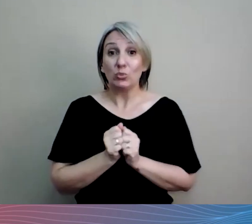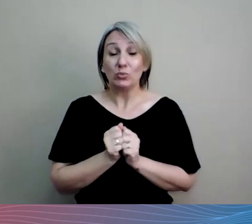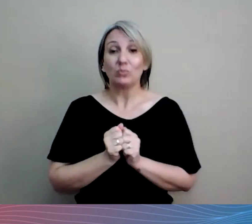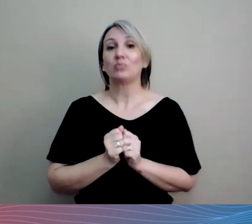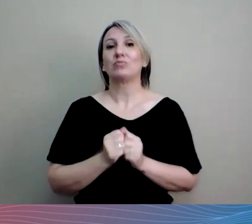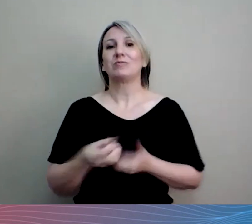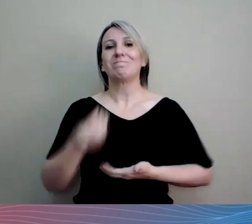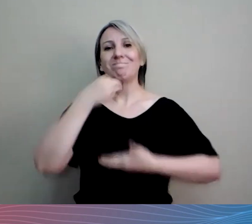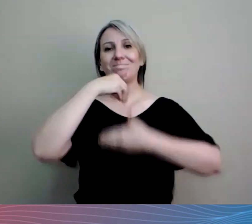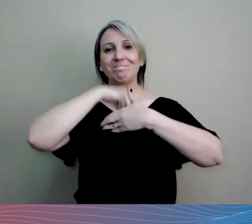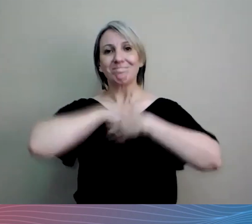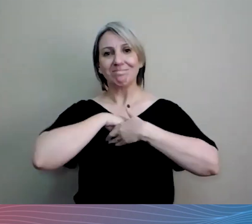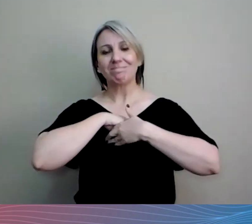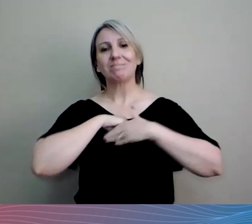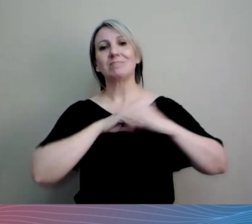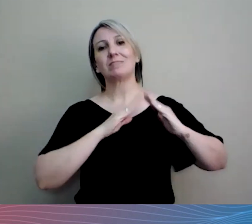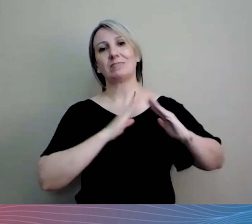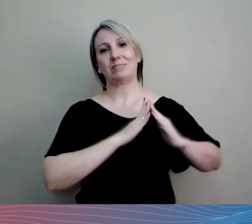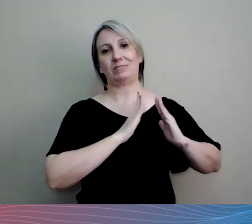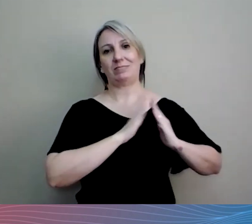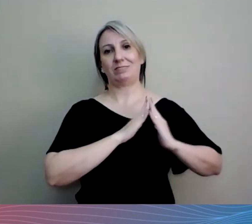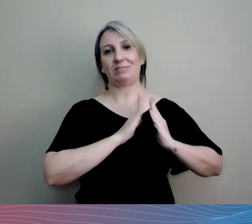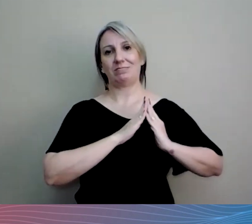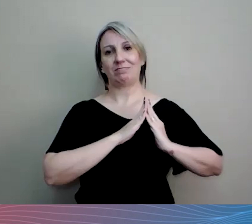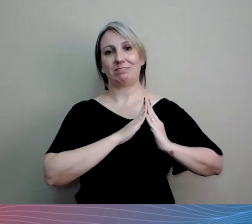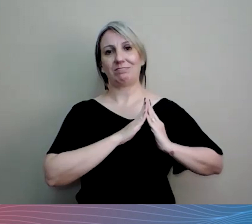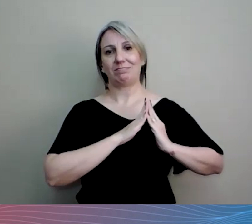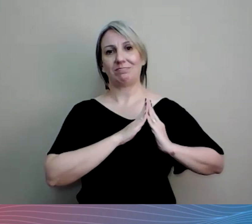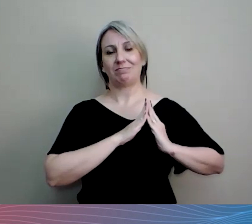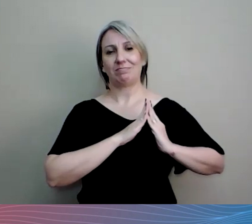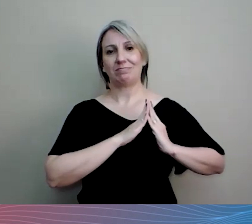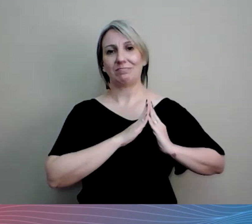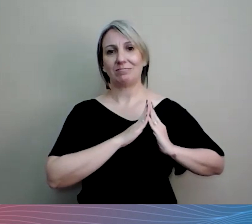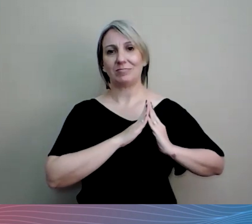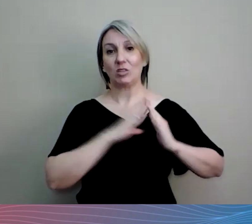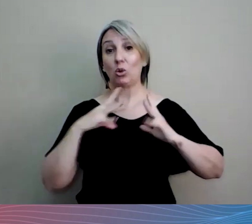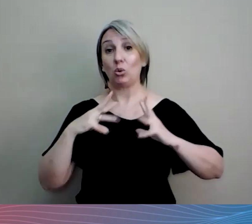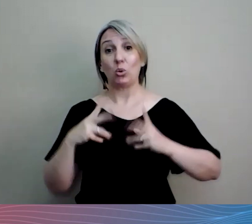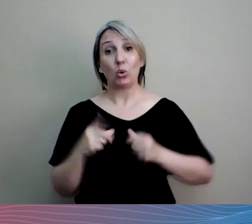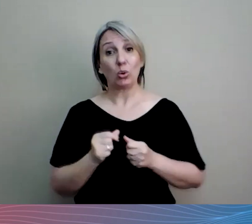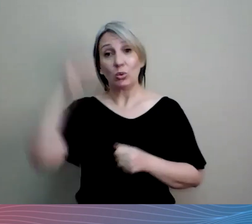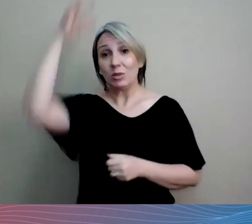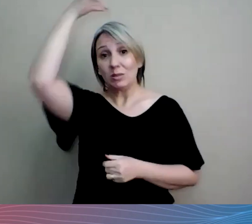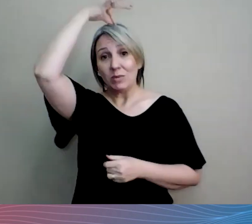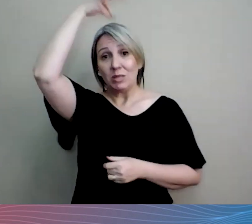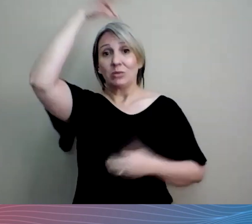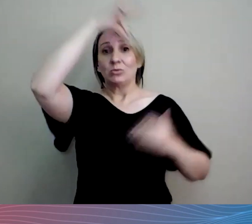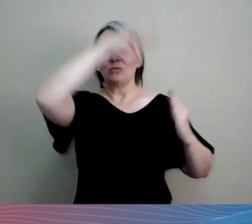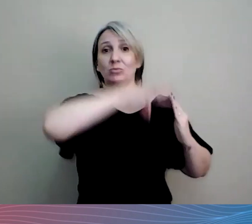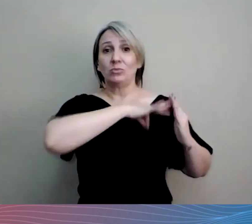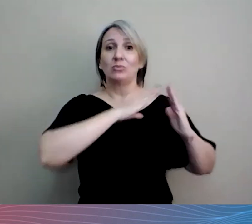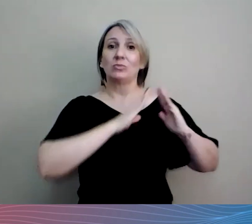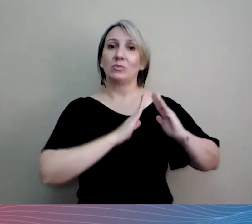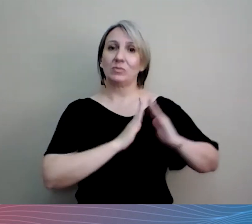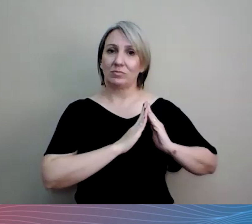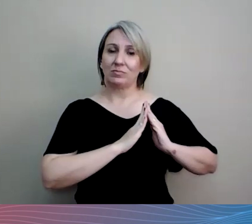O Espírito que ressuscitou Jesus Cristo está em nós. Não é? Então, irmãos, não tenha essa